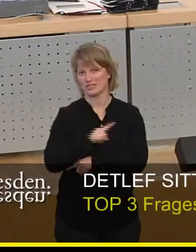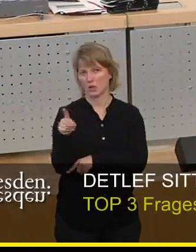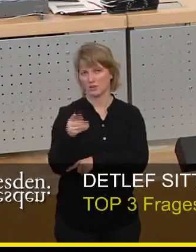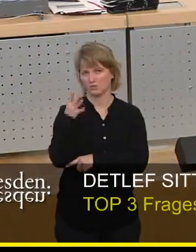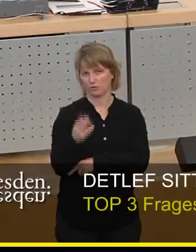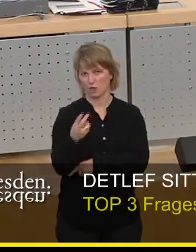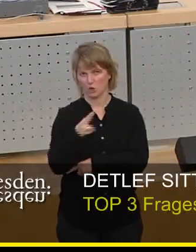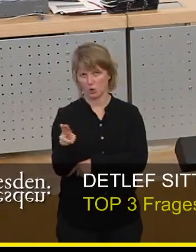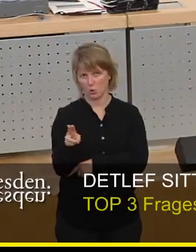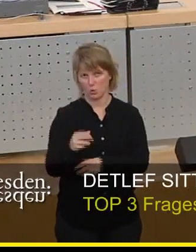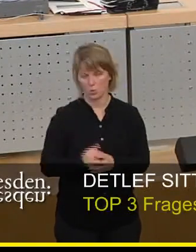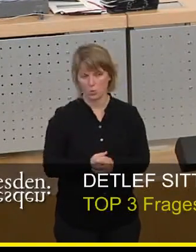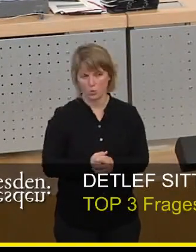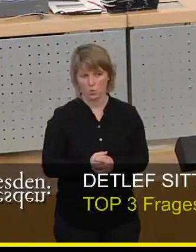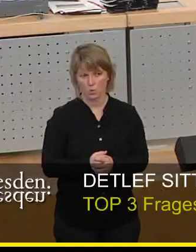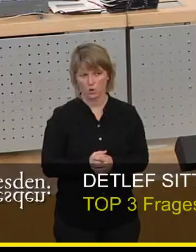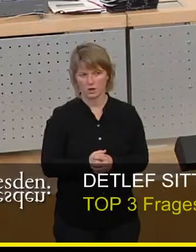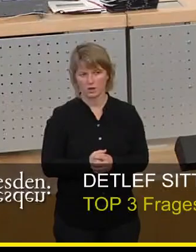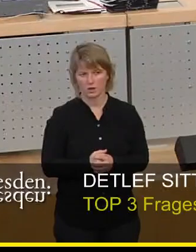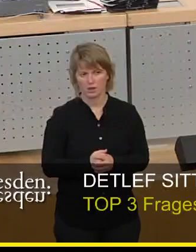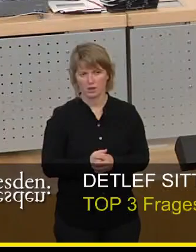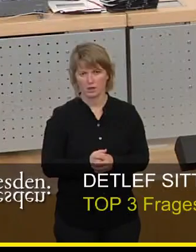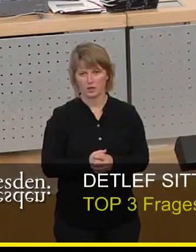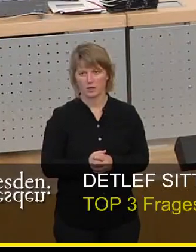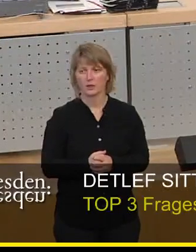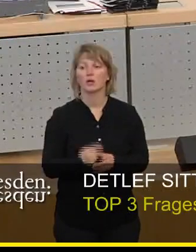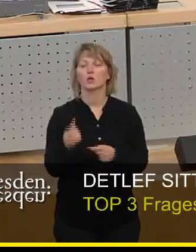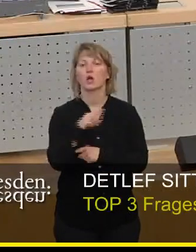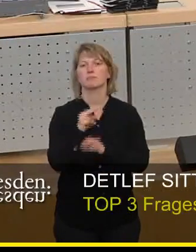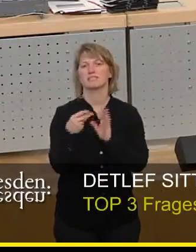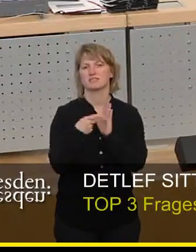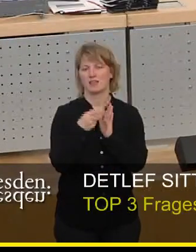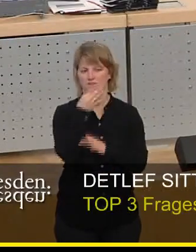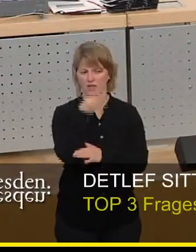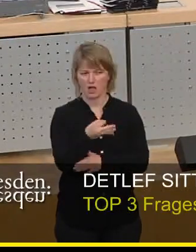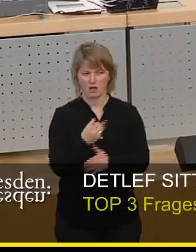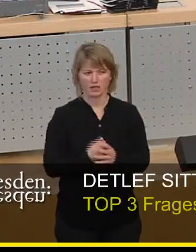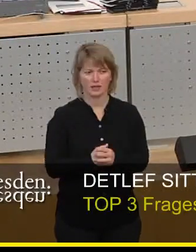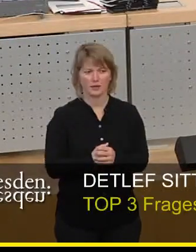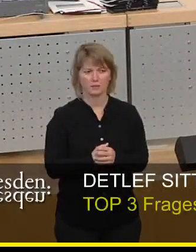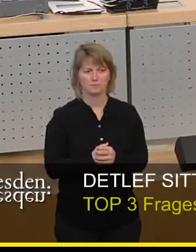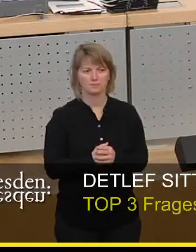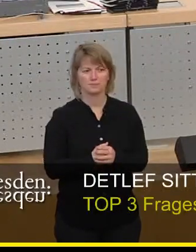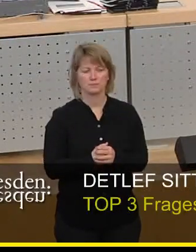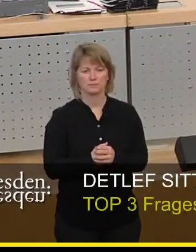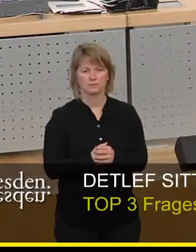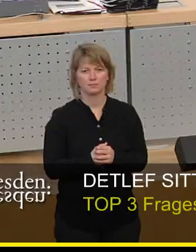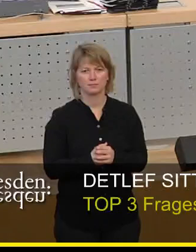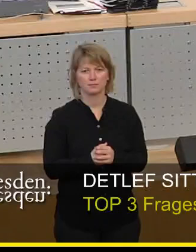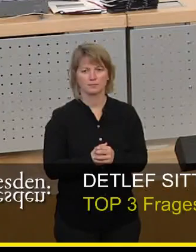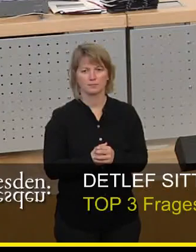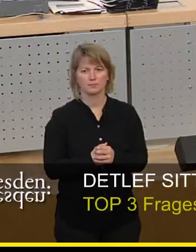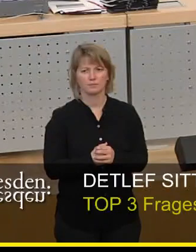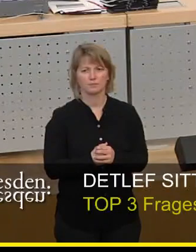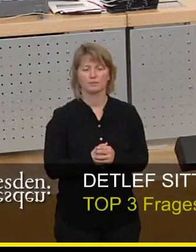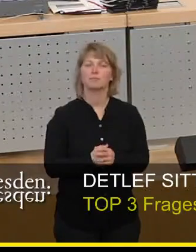227.500 Euro belaufen. Im Hinblick auf die zweite Frage knüpfe ich ein wenig daran an.